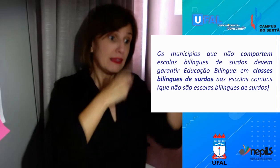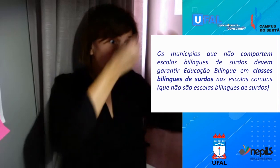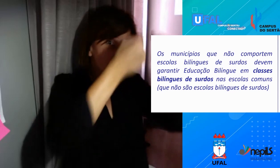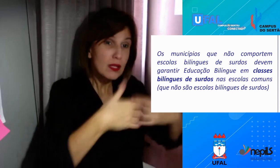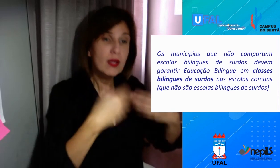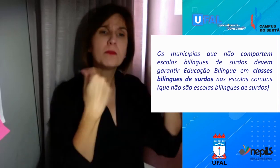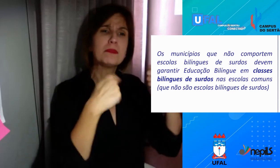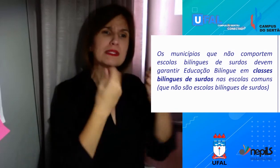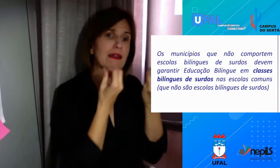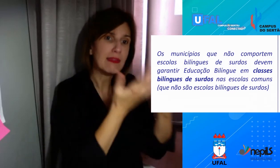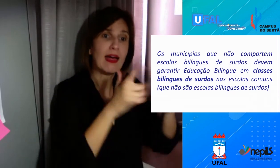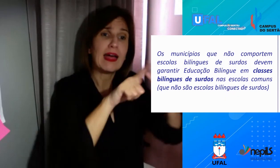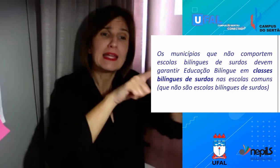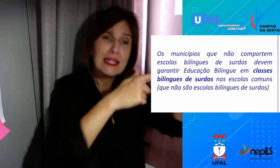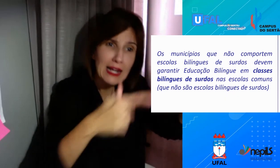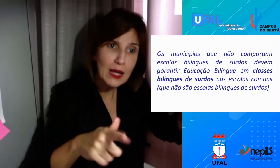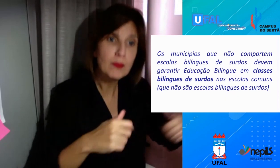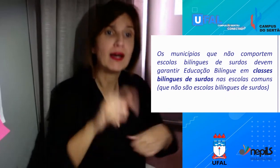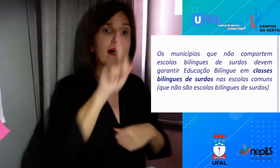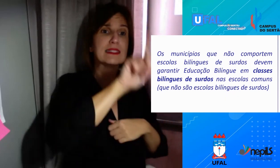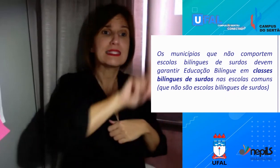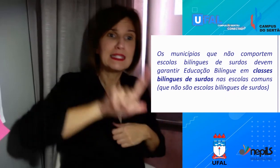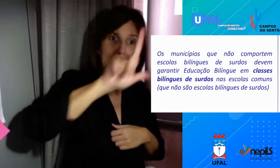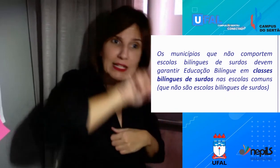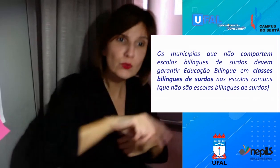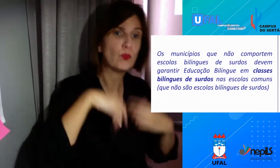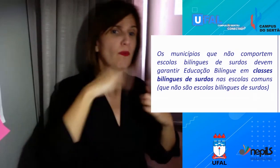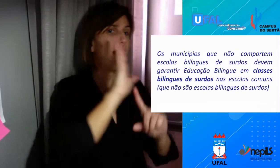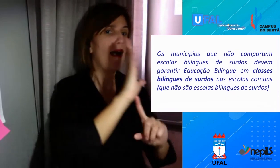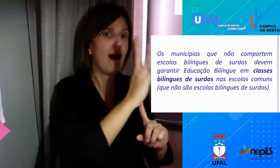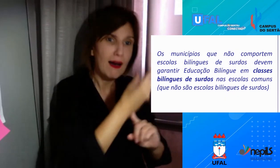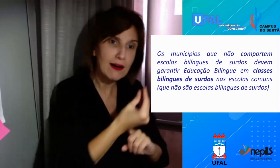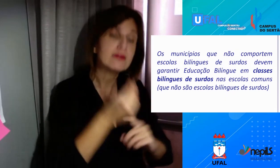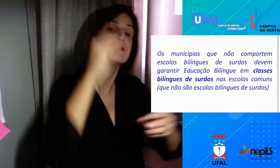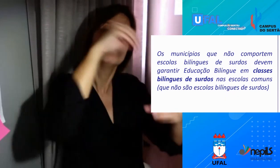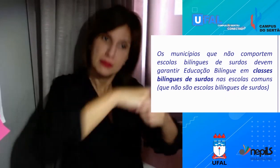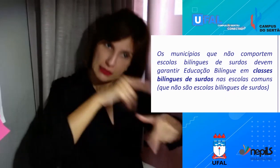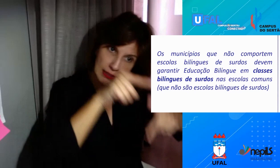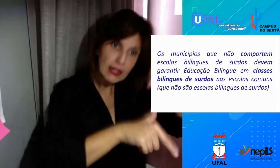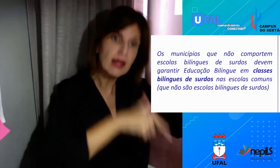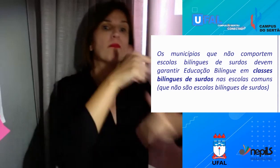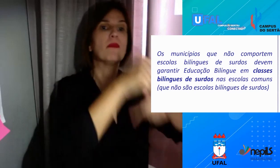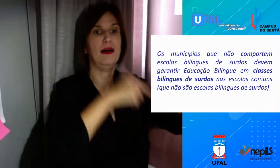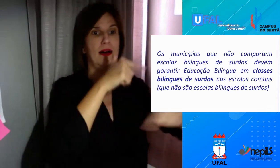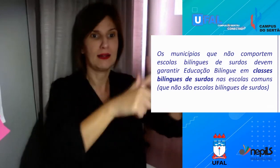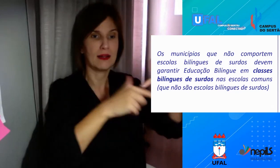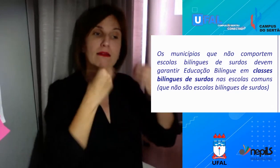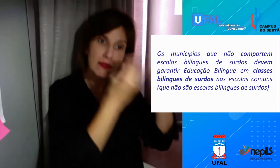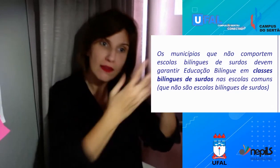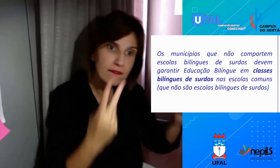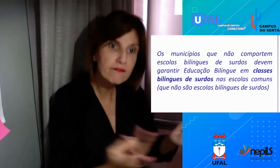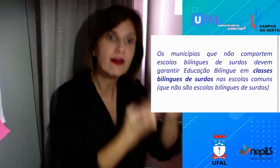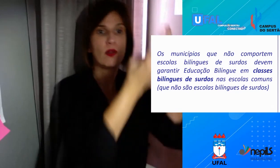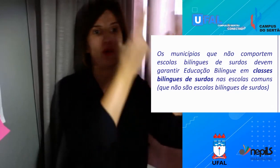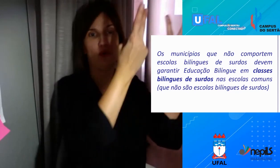nesses referenciais que menciono, que é o ensino da gramática, da ontologia,